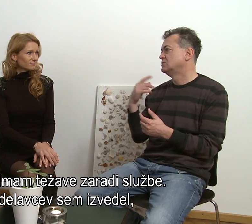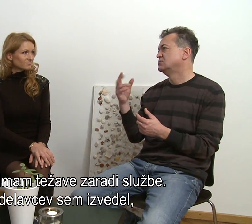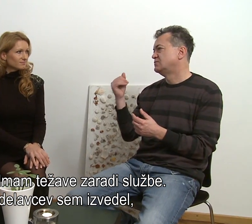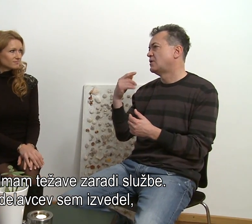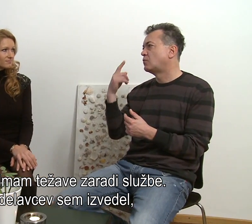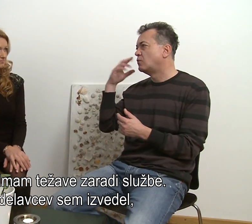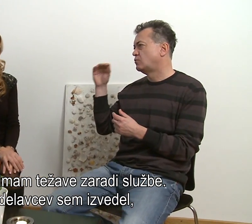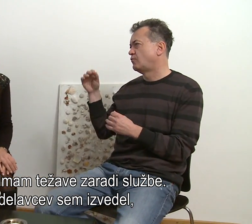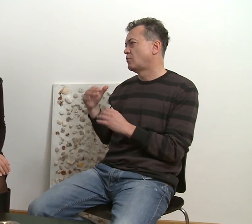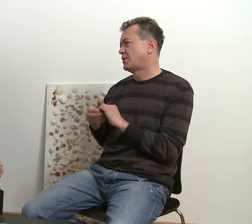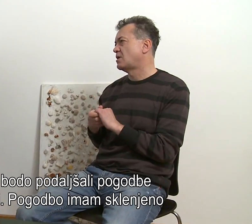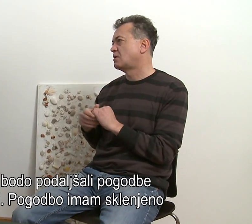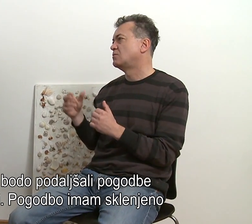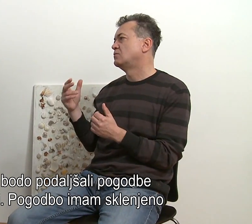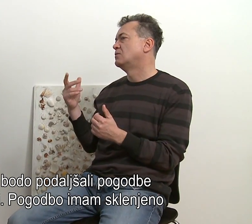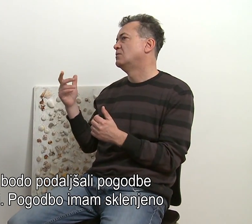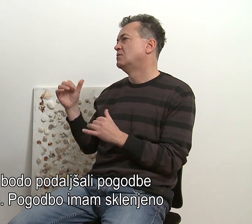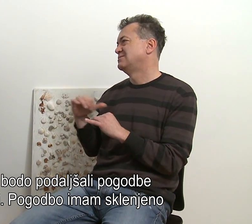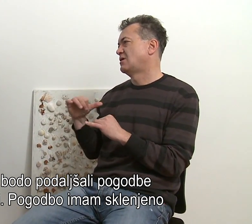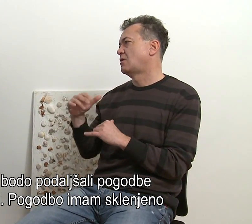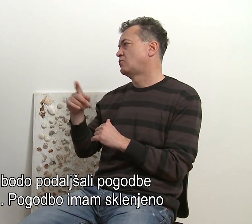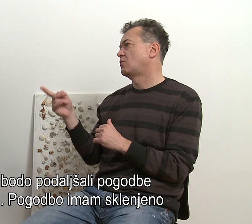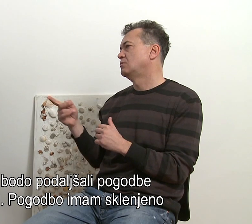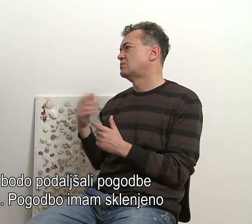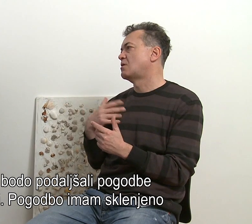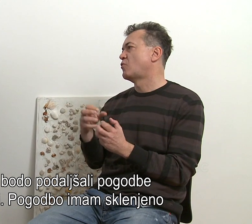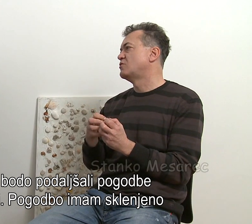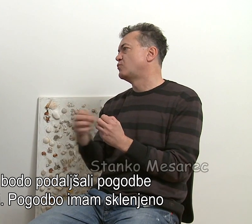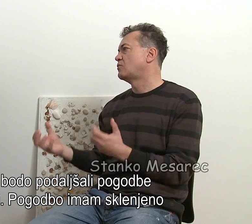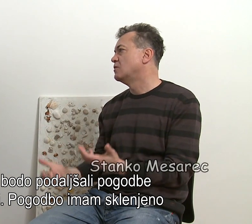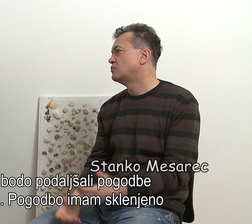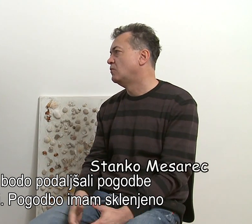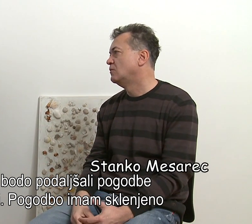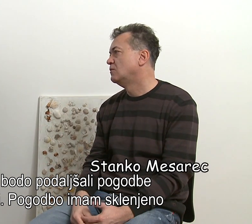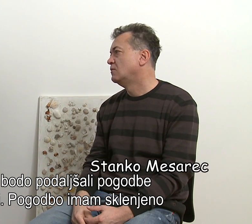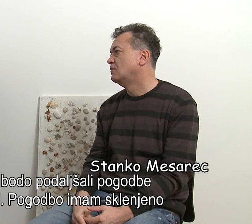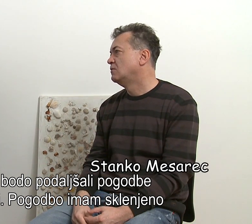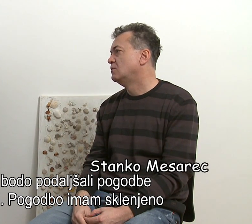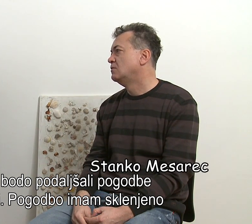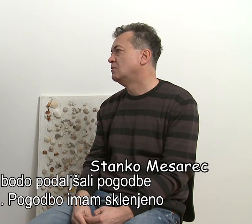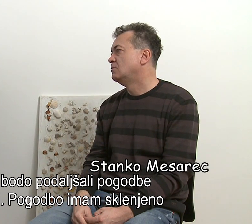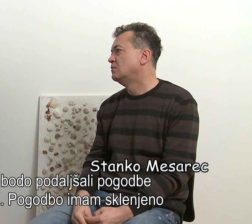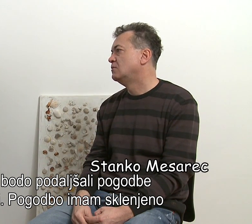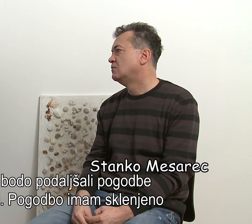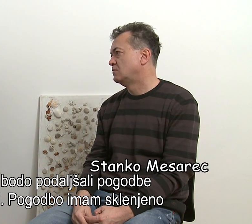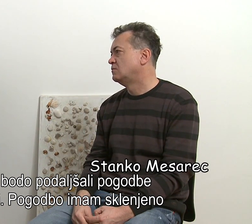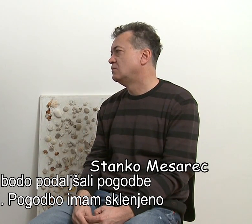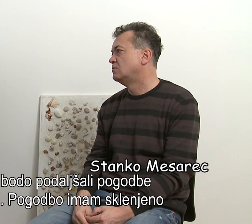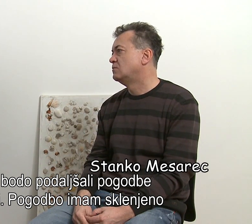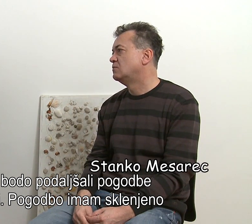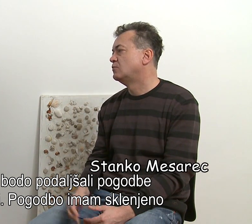Imam težave v službi, saj sem izvedel od prijatelja, sodelavca, da mi ne bo